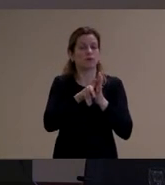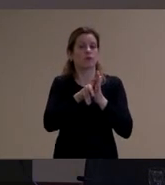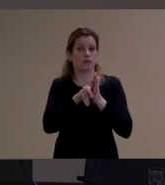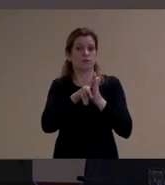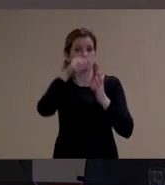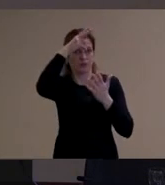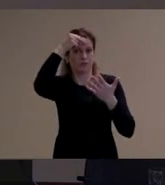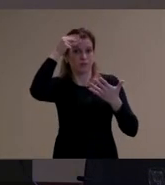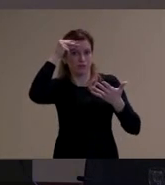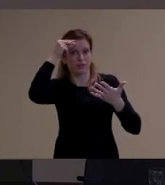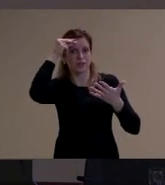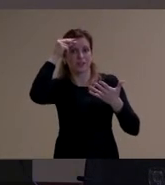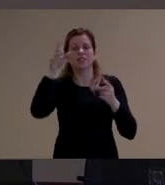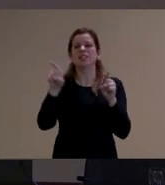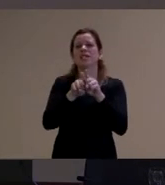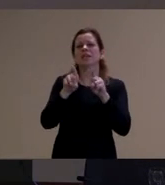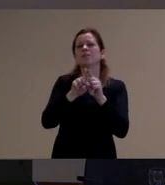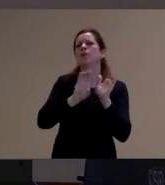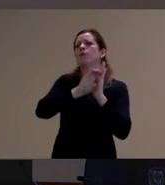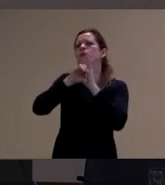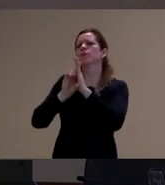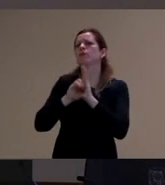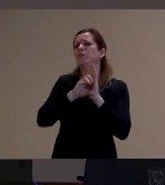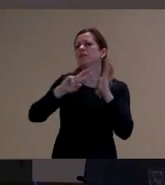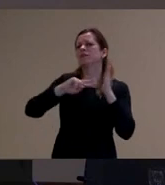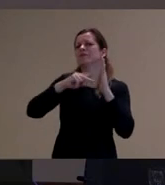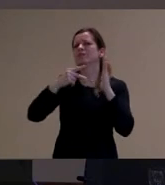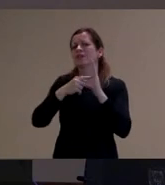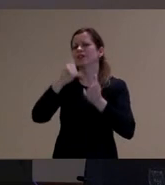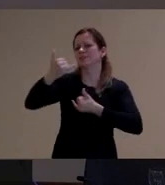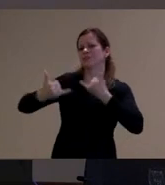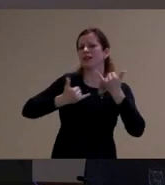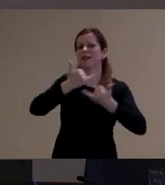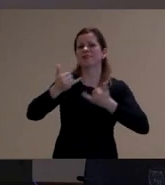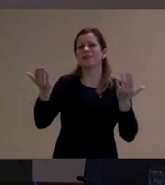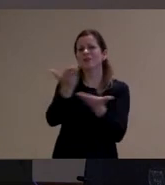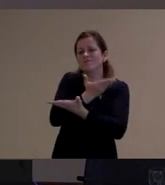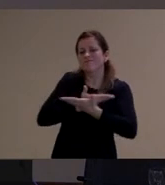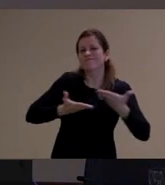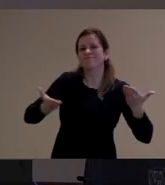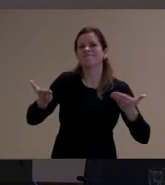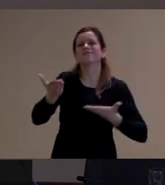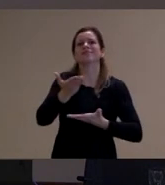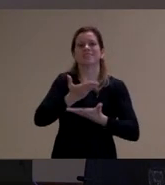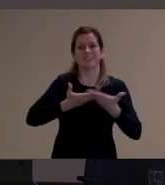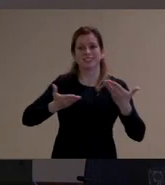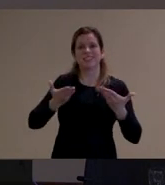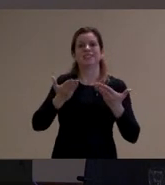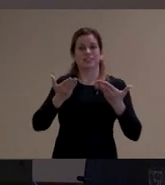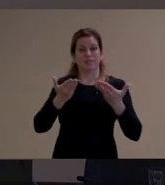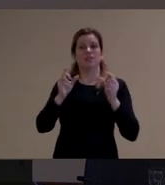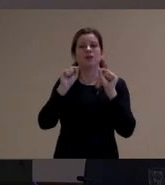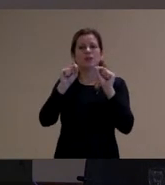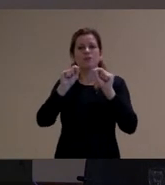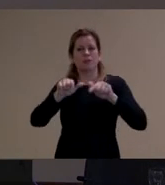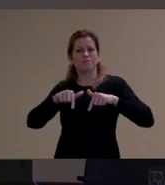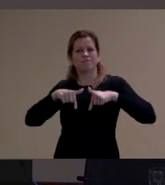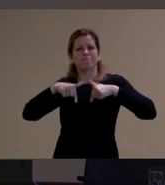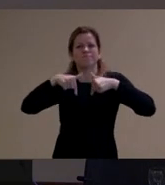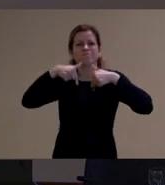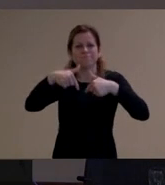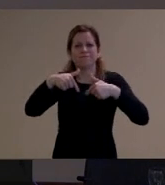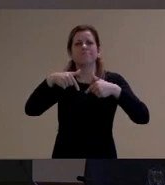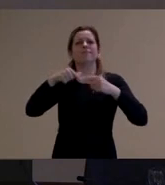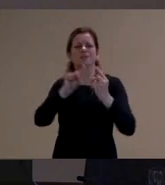as concepções de brincadeiras e interações concepção de intencionalidade educativa pedagógica